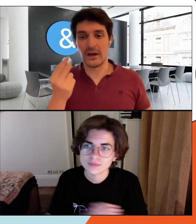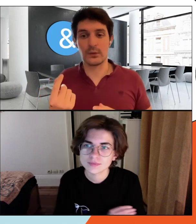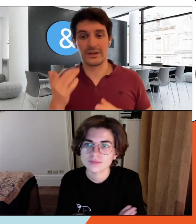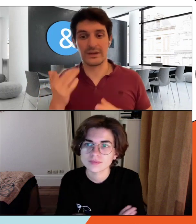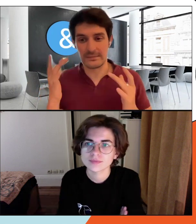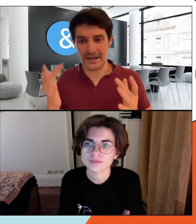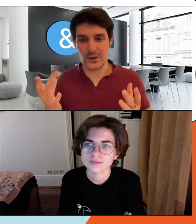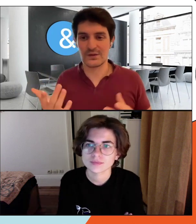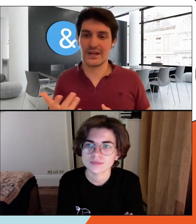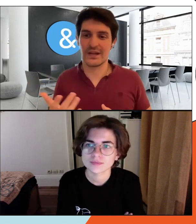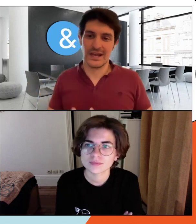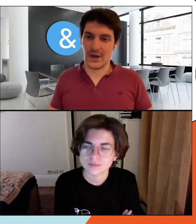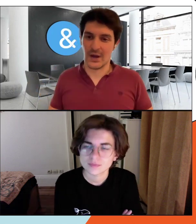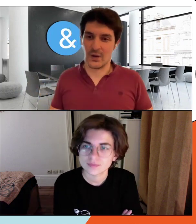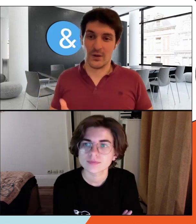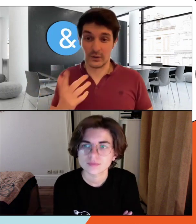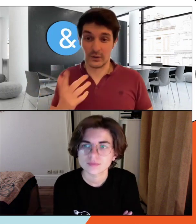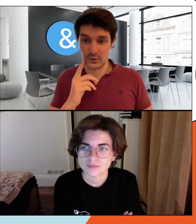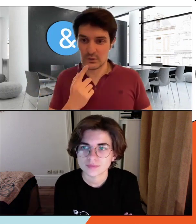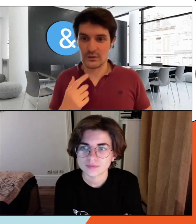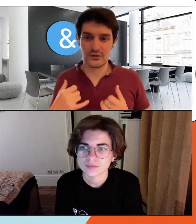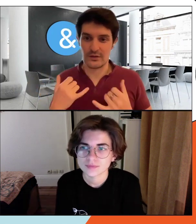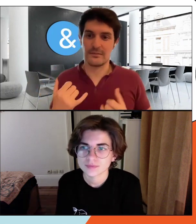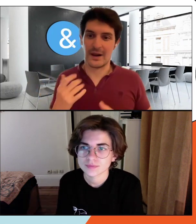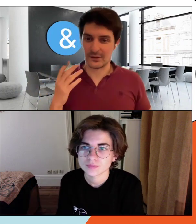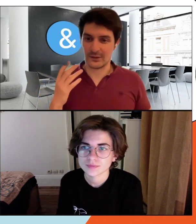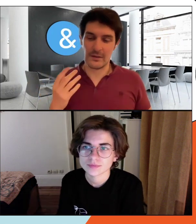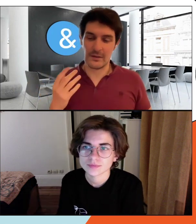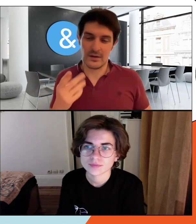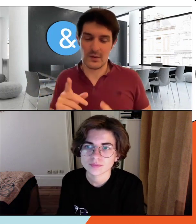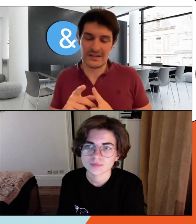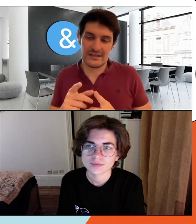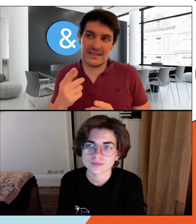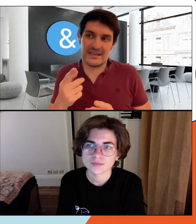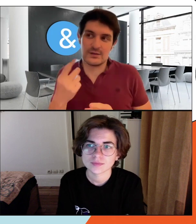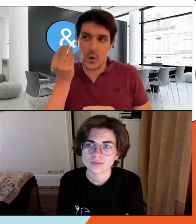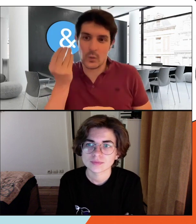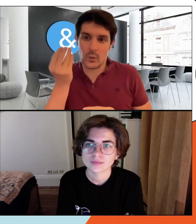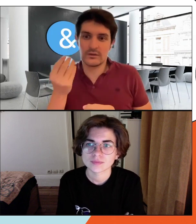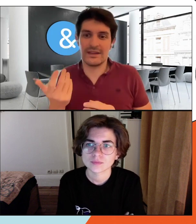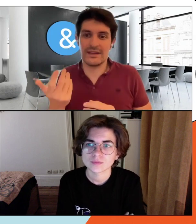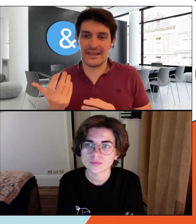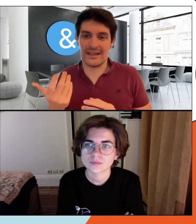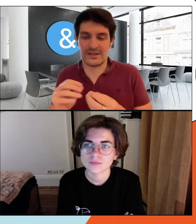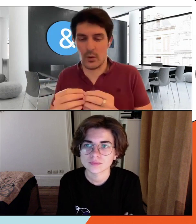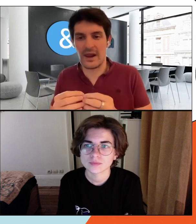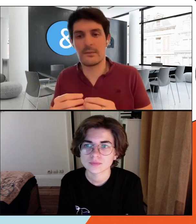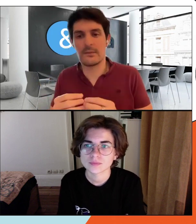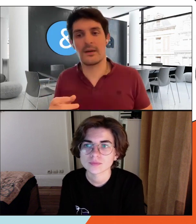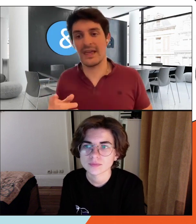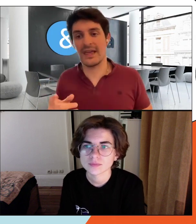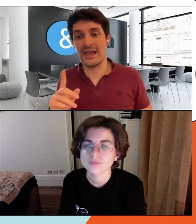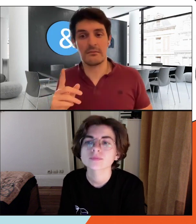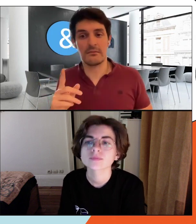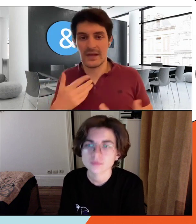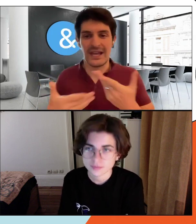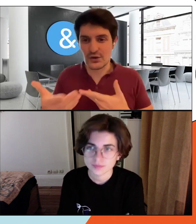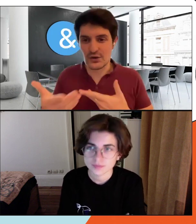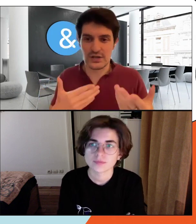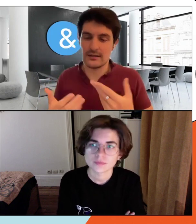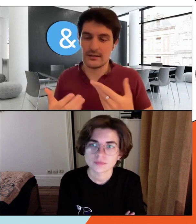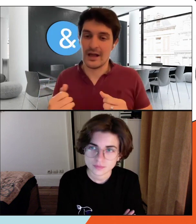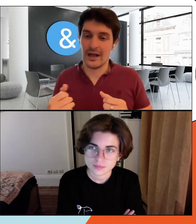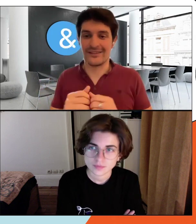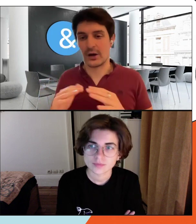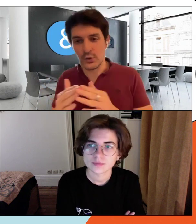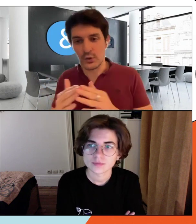ton expérience en tant que sourde, jeune, qui se rend compte de ces problèmes et échanger